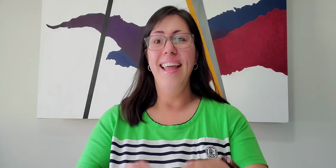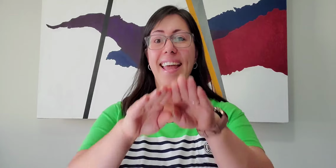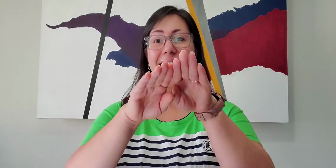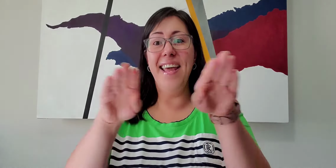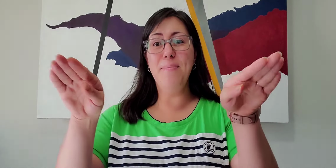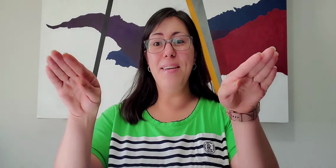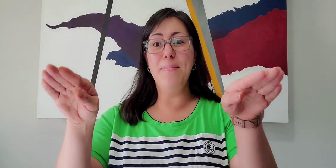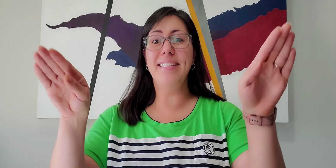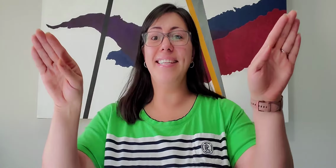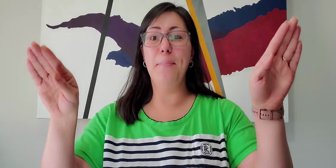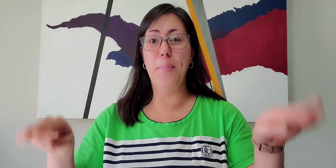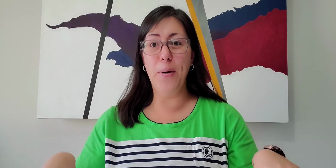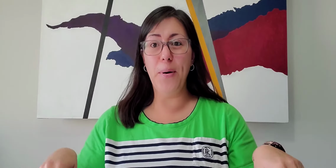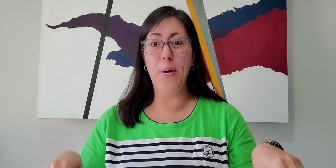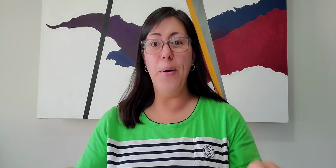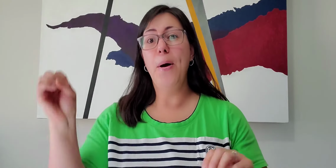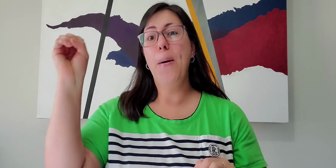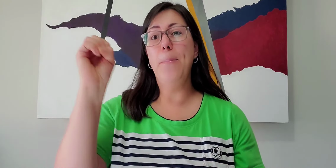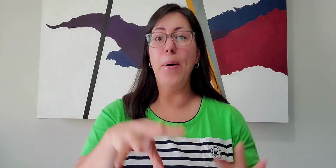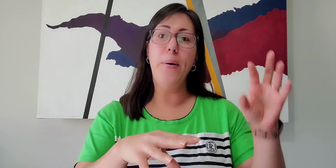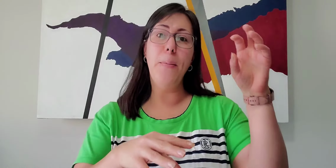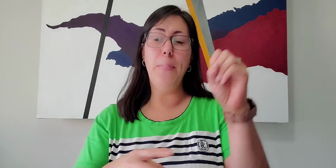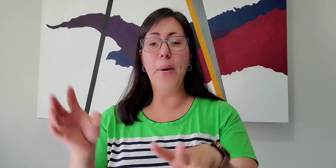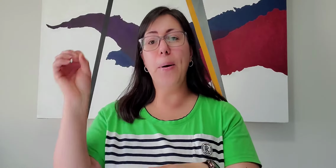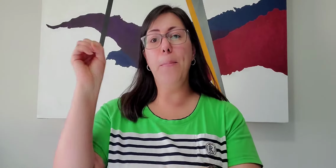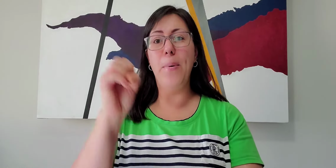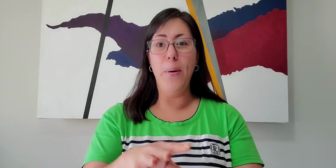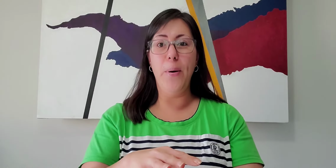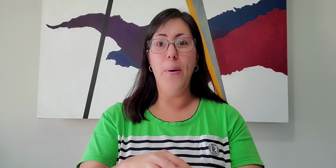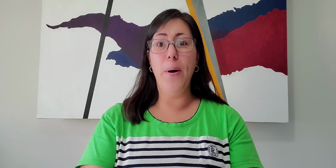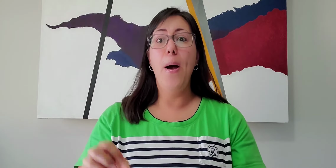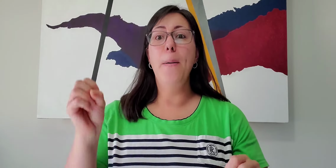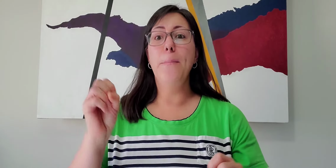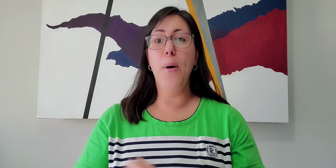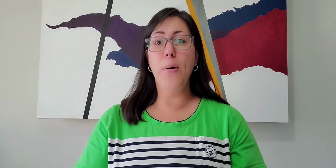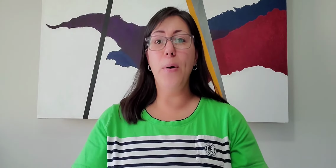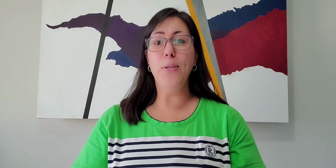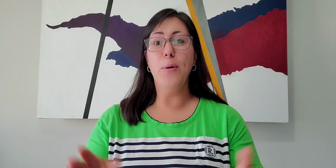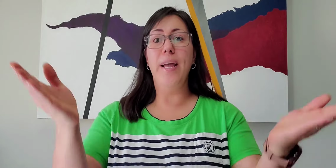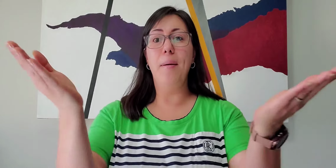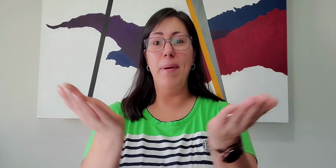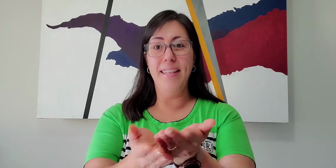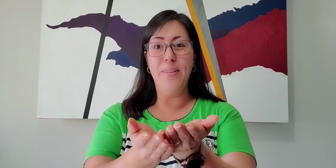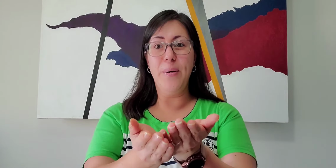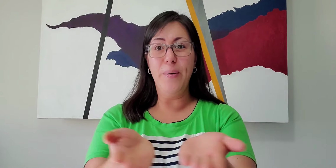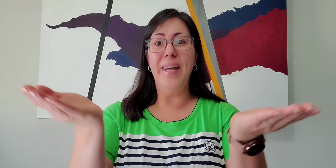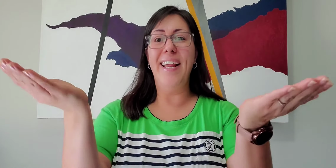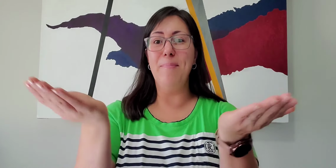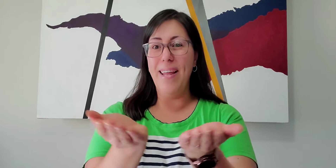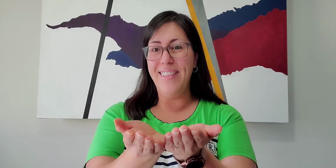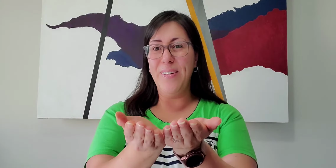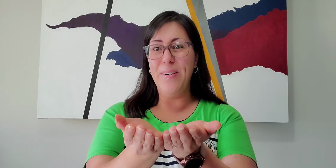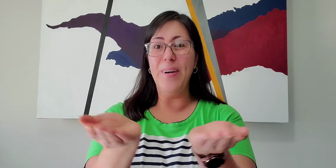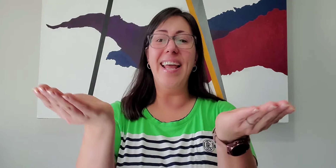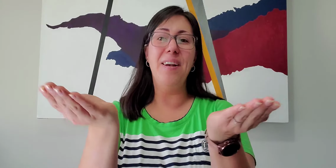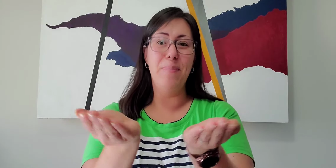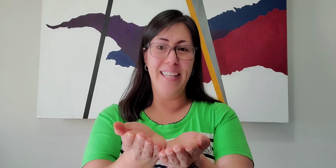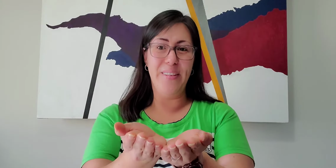en mi mesa pongo pongo pongo pongo pongo yo el plato el plato el plato